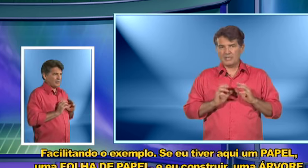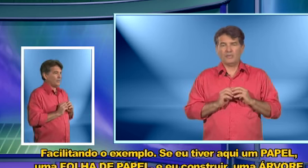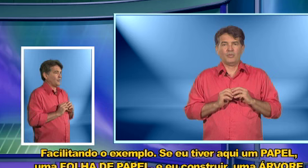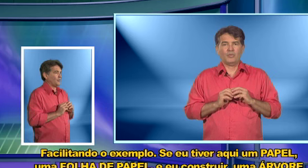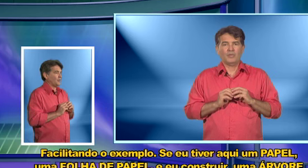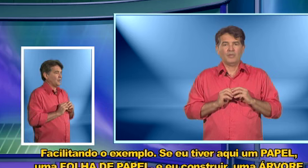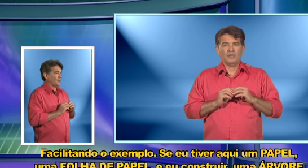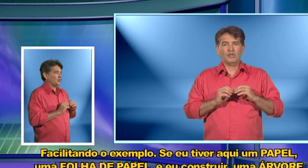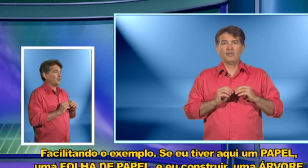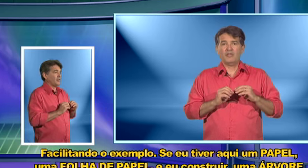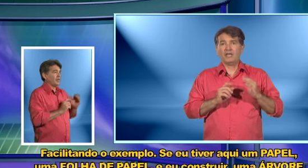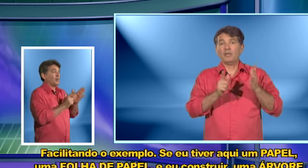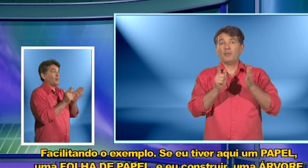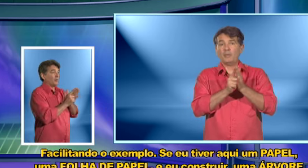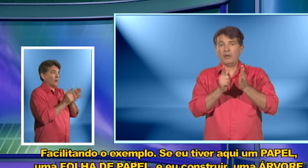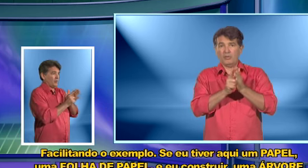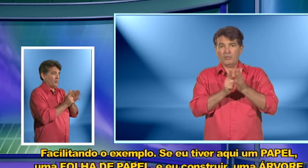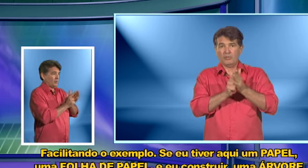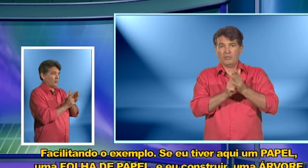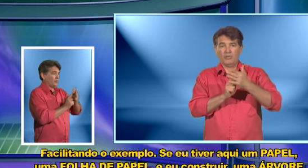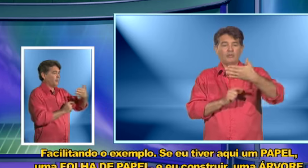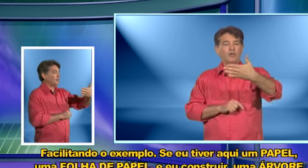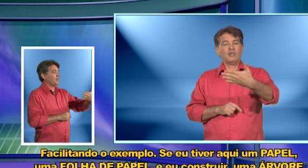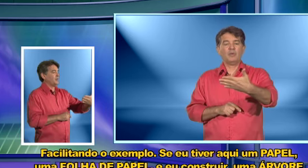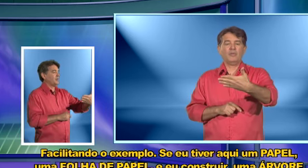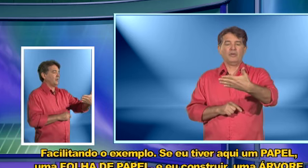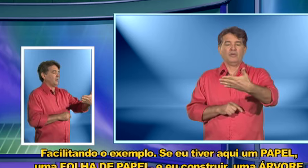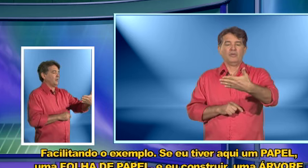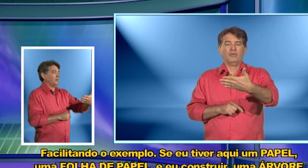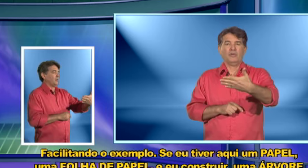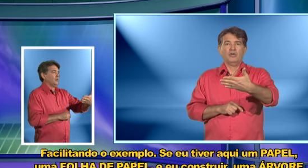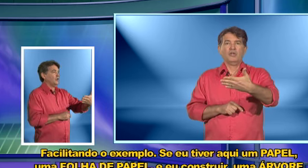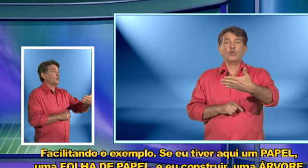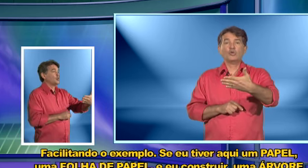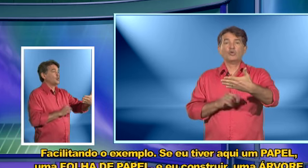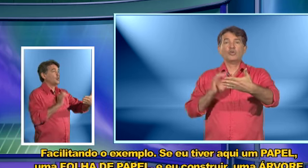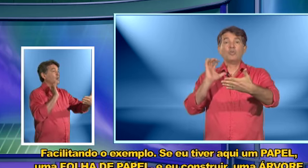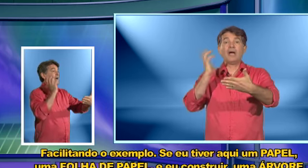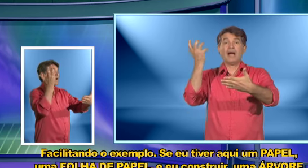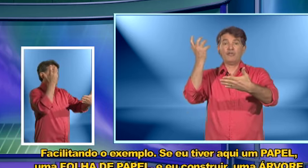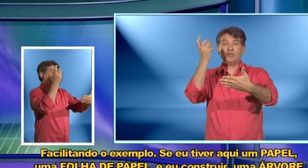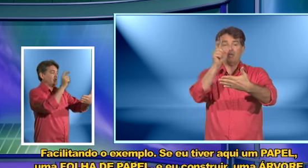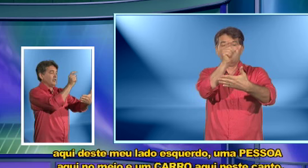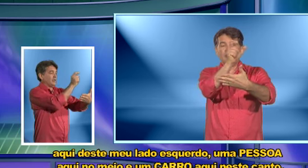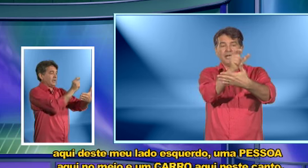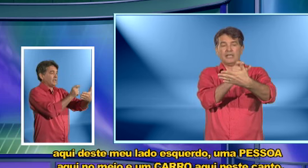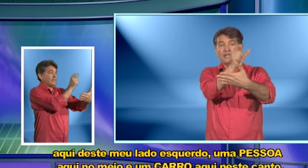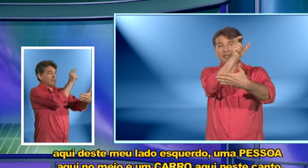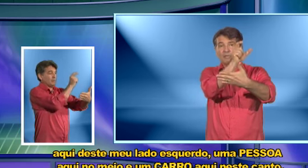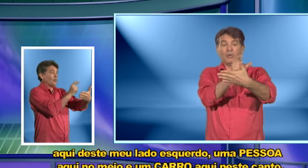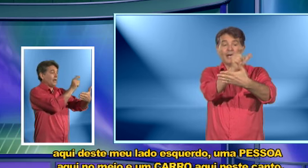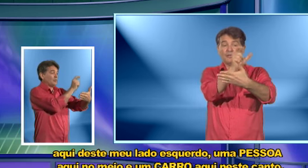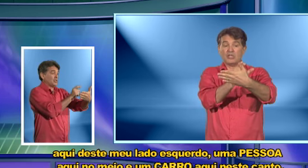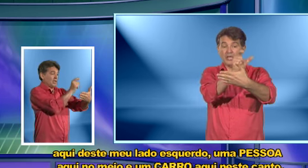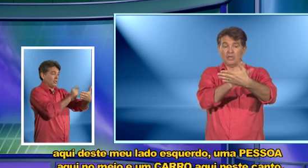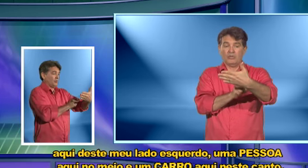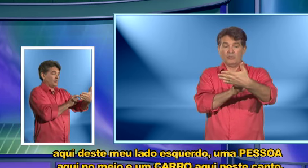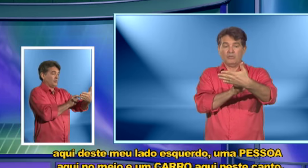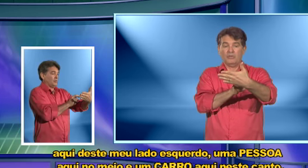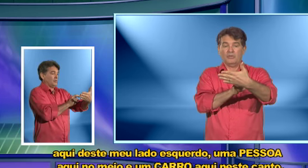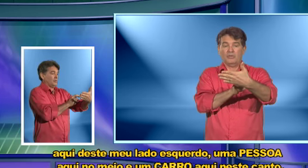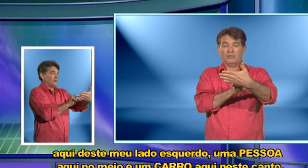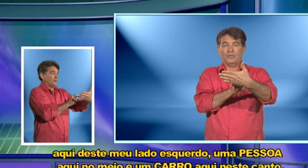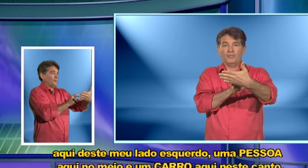Facilitando o exemplo. Se eu tiver aqui um papel, uma folha de papel, eu construí uma árvore aqui neste meu lado